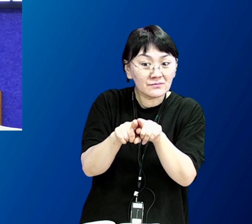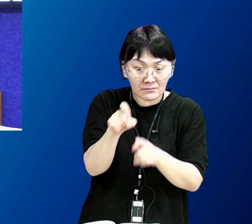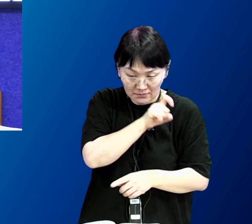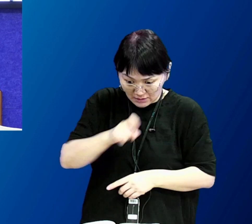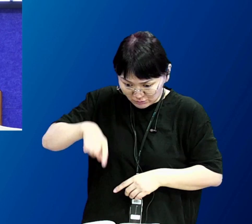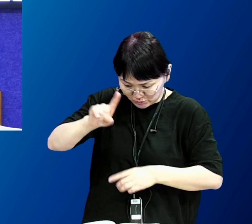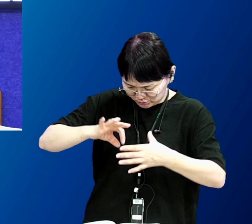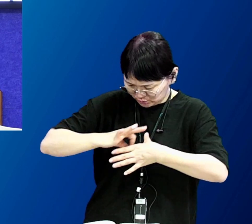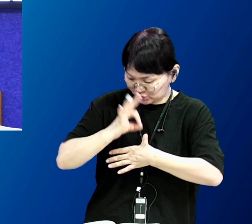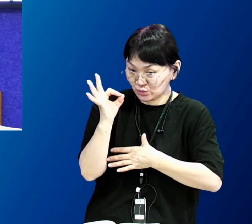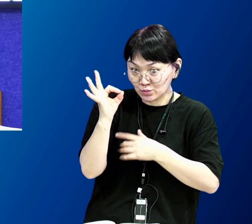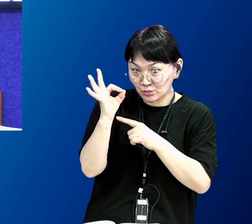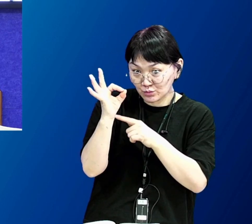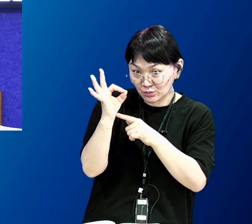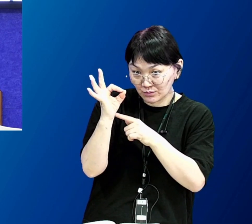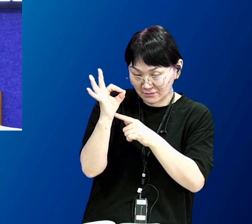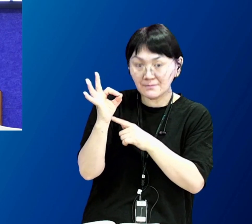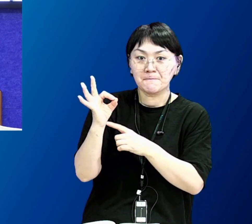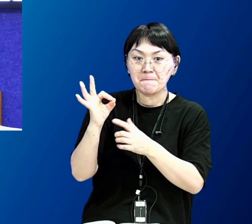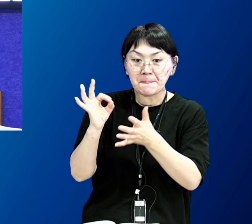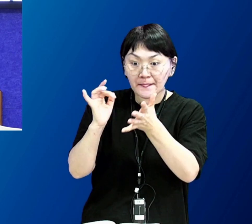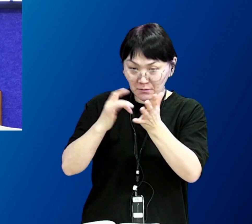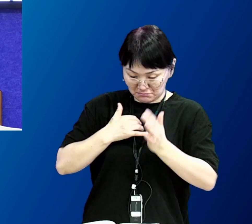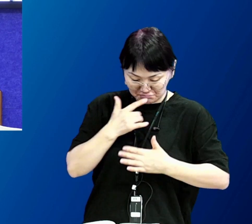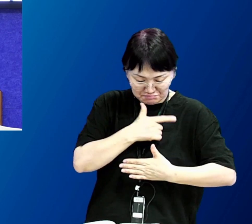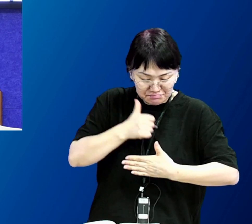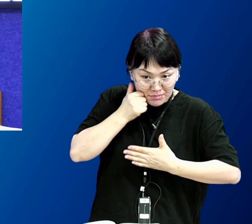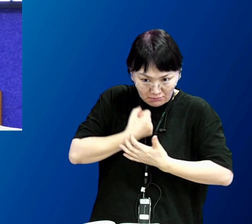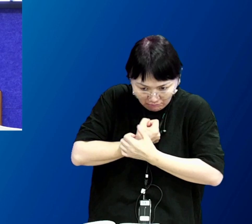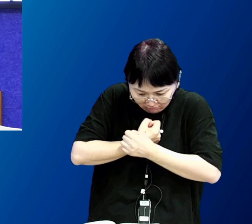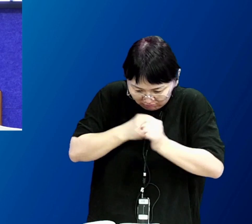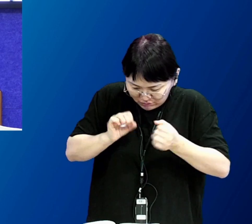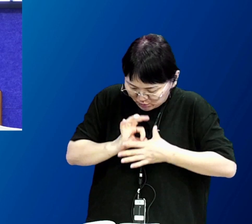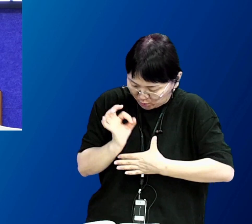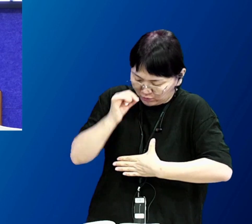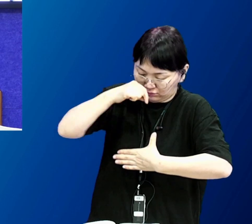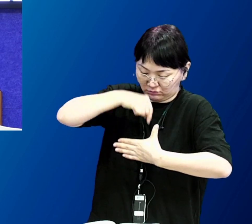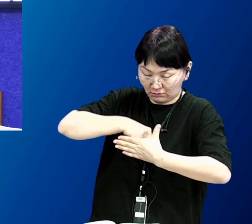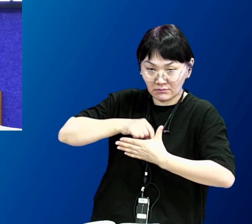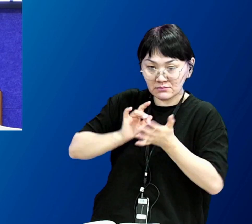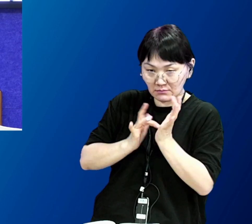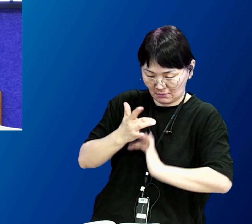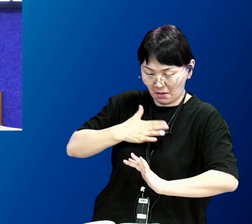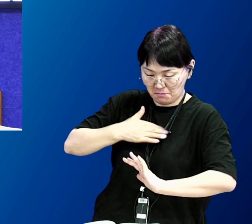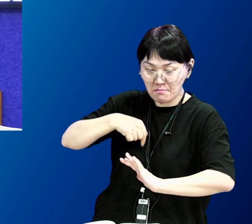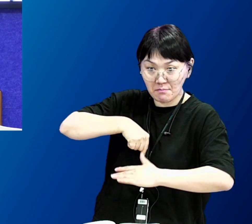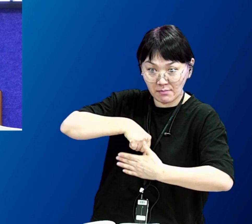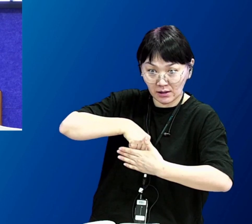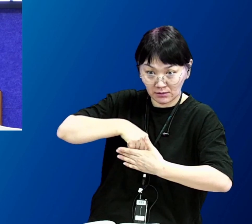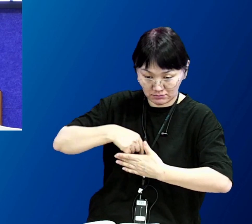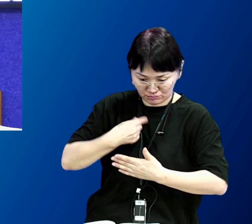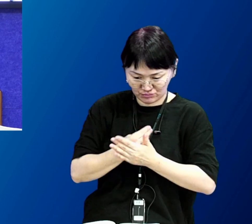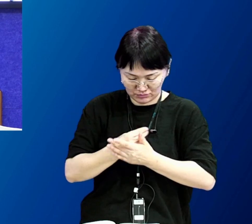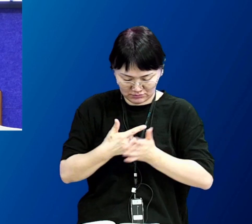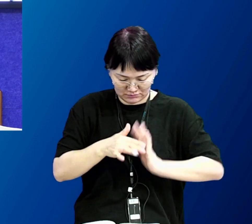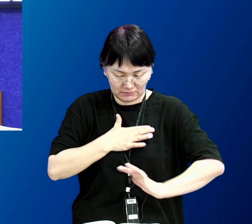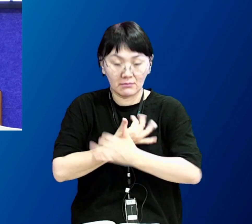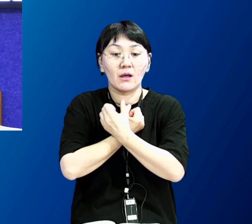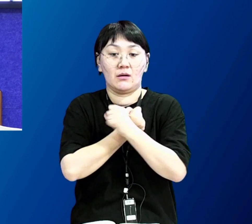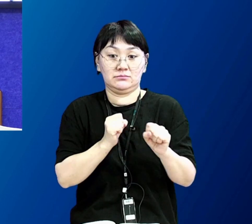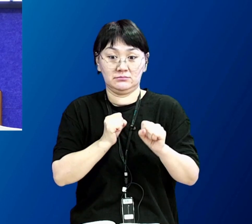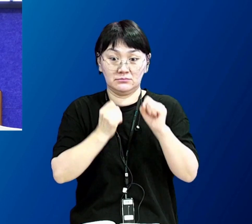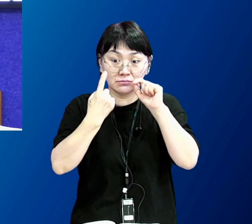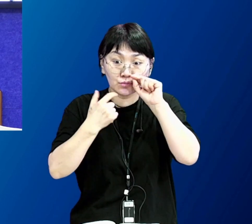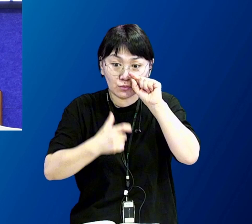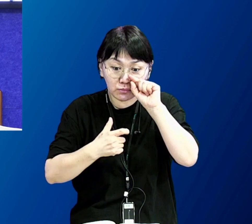сүнс Христ амьдэрч байгаа учраас яах вэ? Аварлыг авсан үндэ шүү дээ. Энэ ертөнцийн